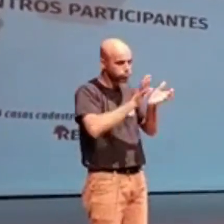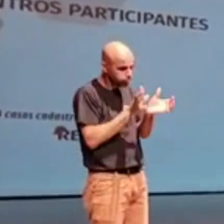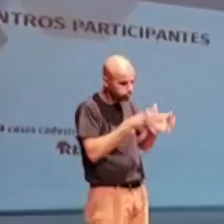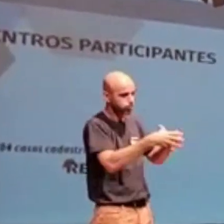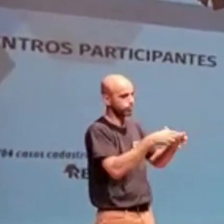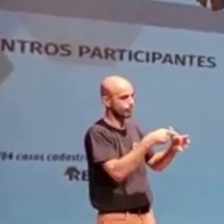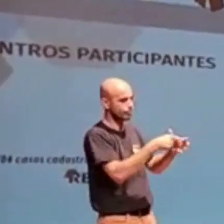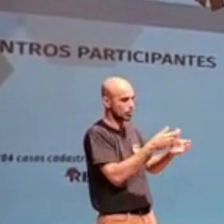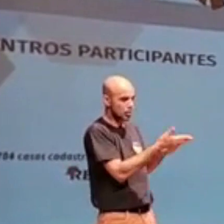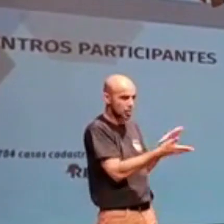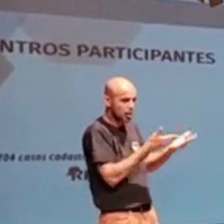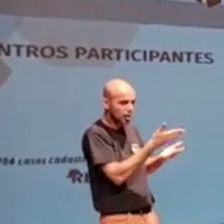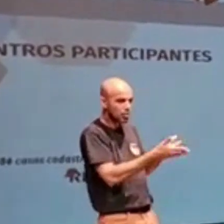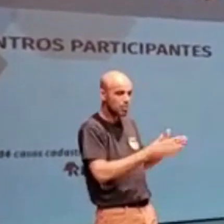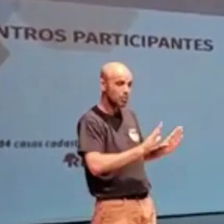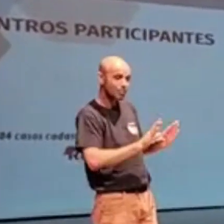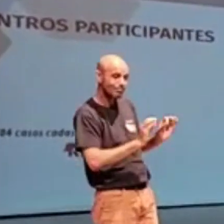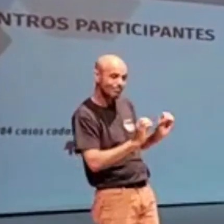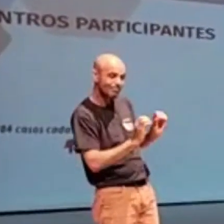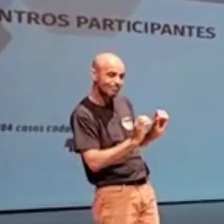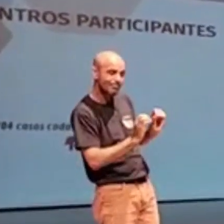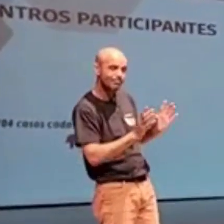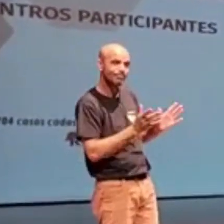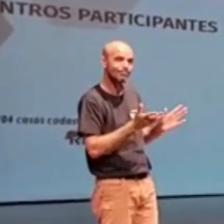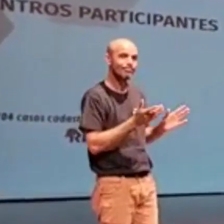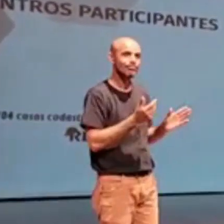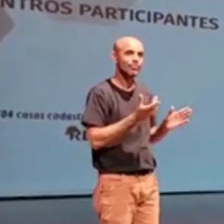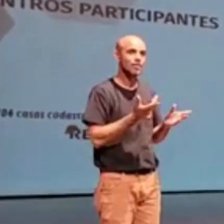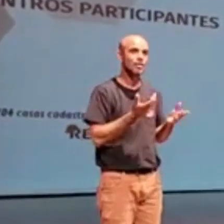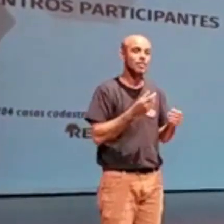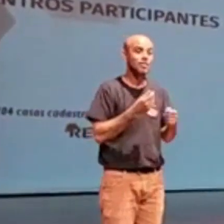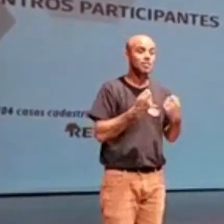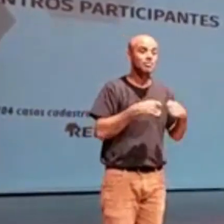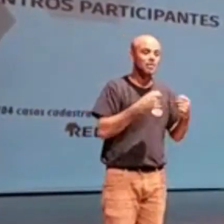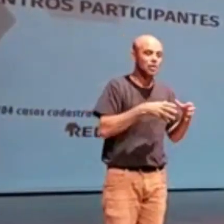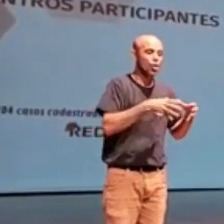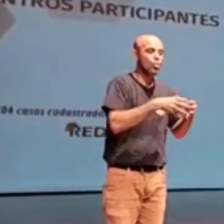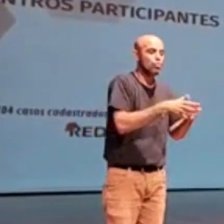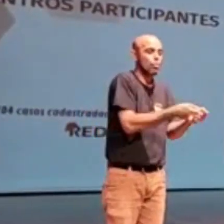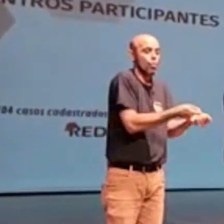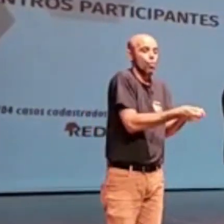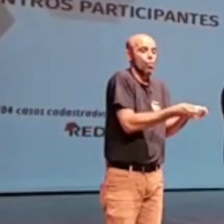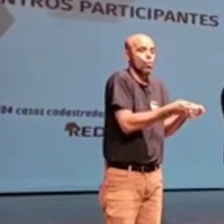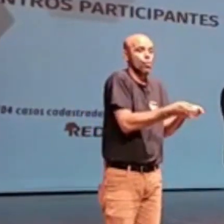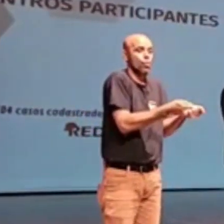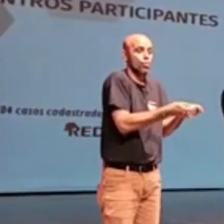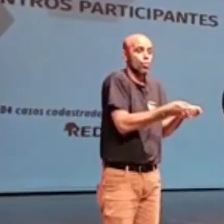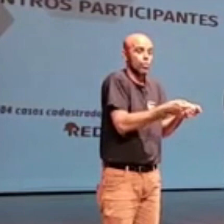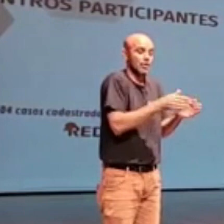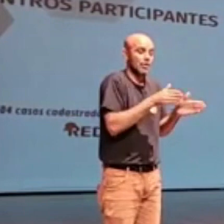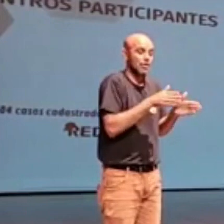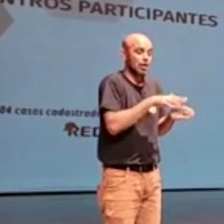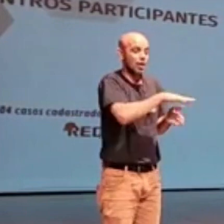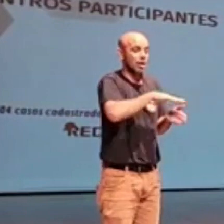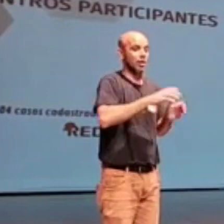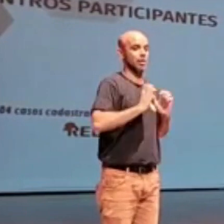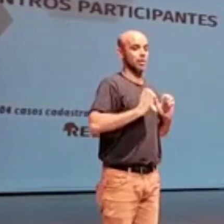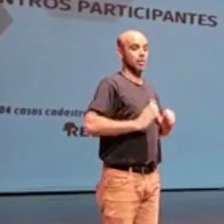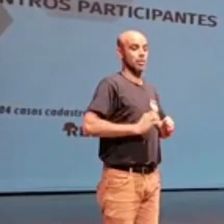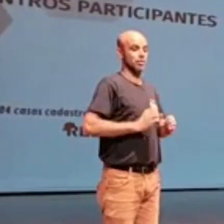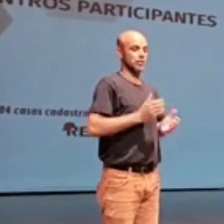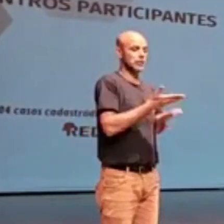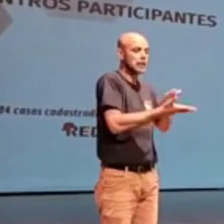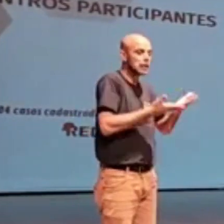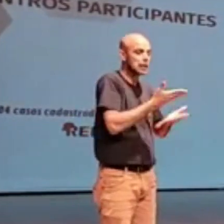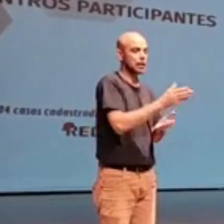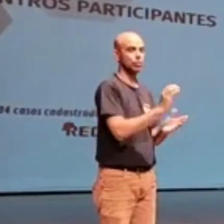controle de não tratamento, né? Então é uma forma de você ter um grupo controle do ponto de vista ético de casos não tratados,